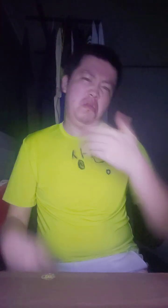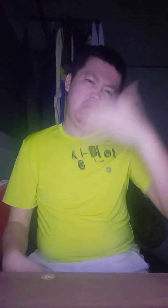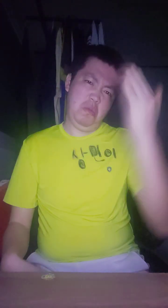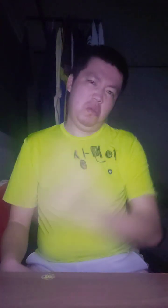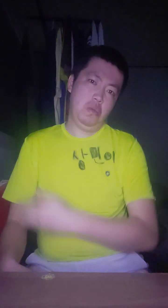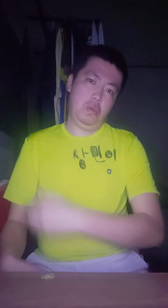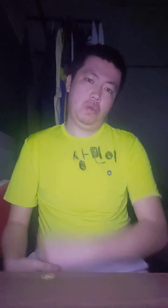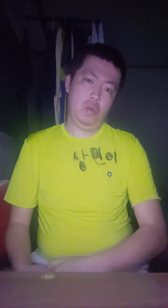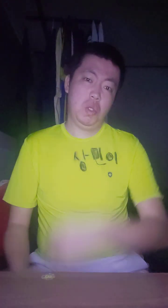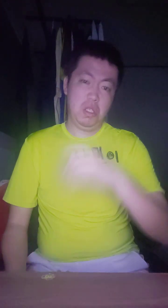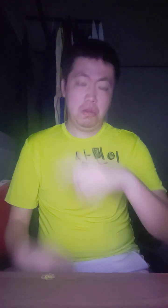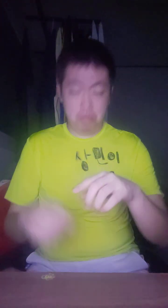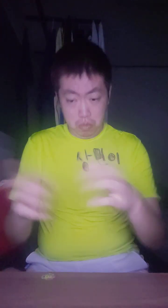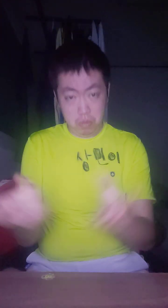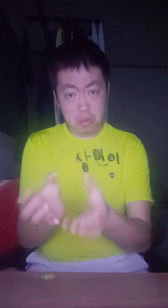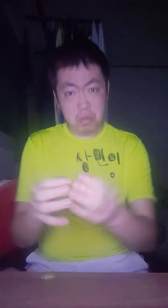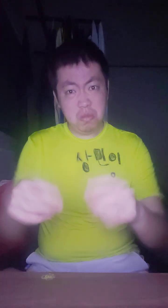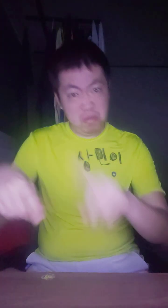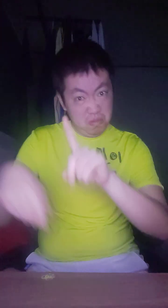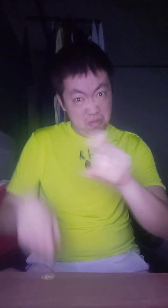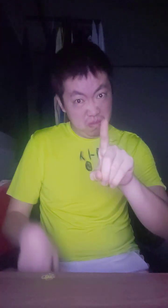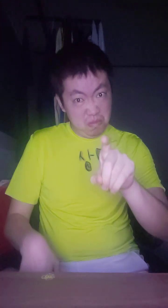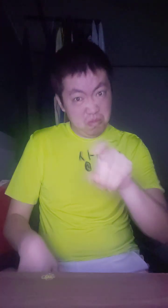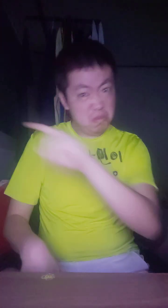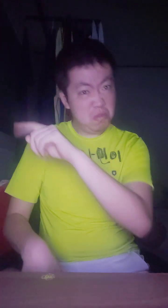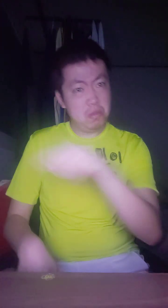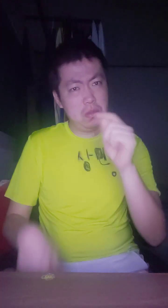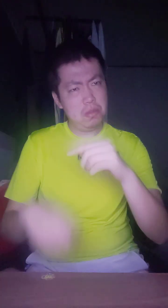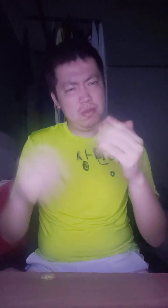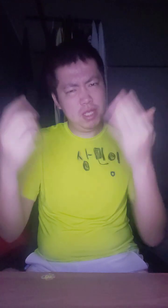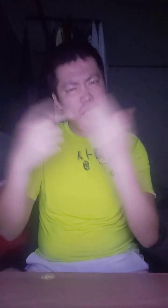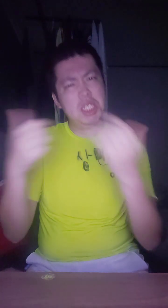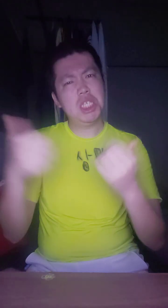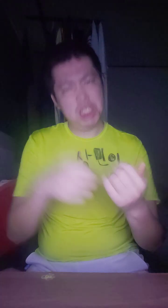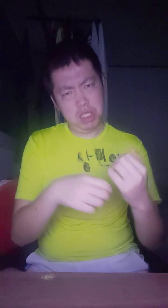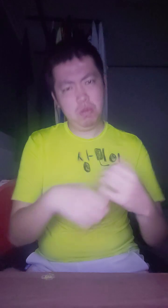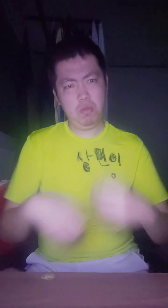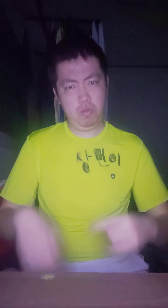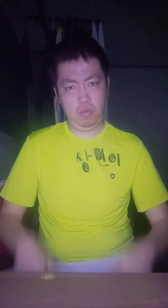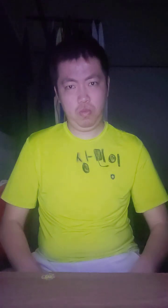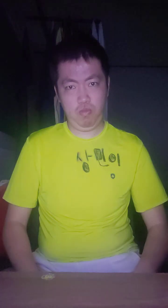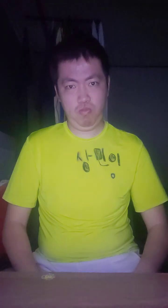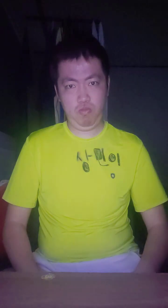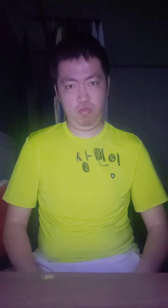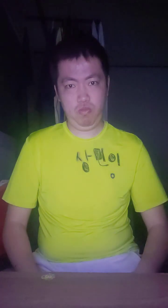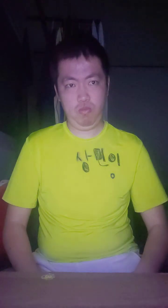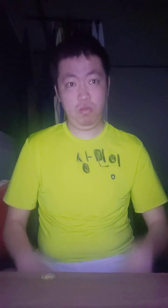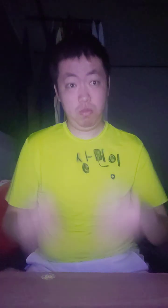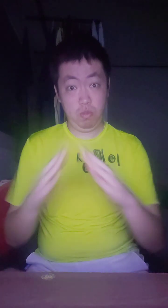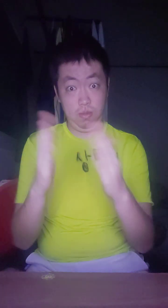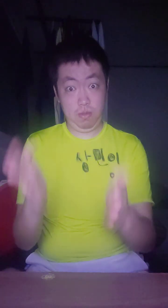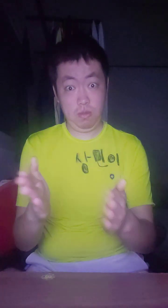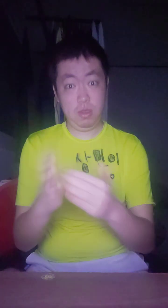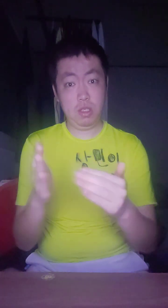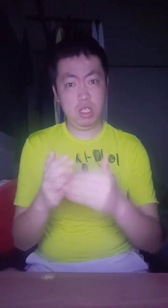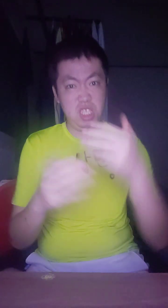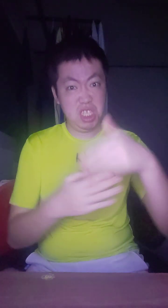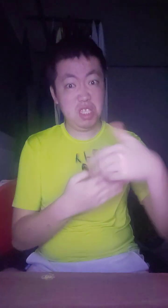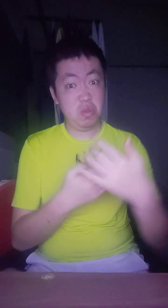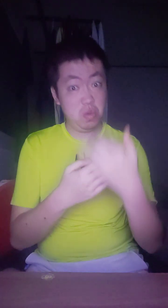않고 변기 안에 넣고 물을 내려 중요 증거물을 잃어버린 것으로 나타났습니다. 또 본부장은 A씨가 용의자로